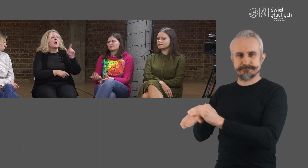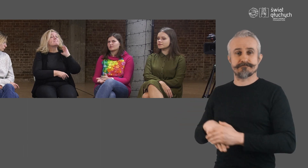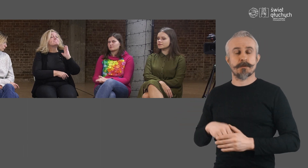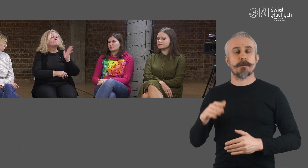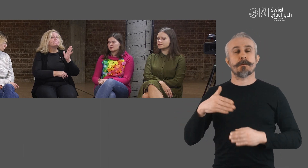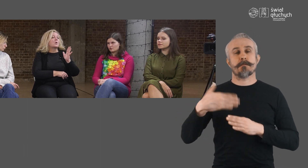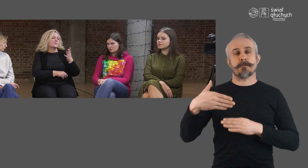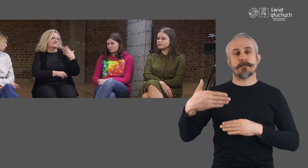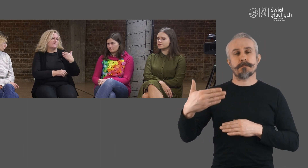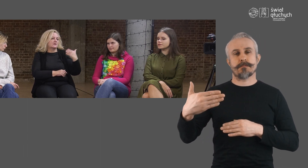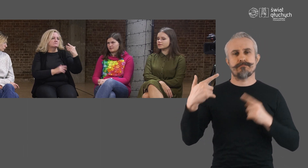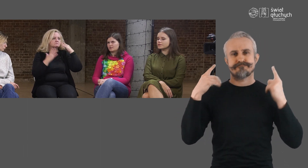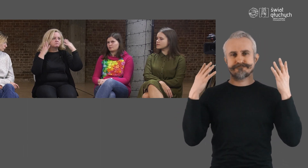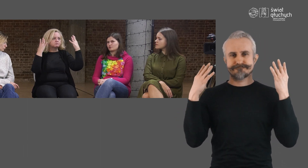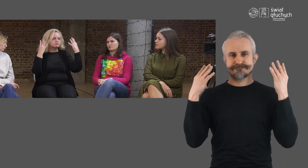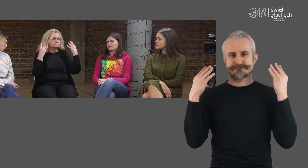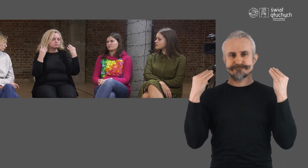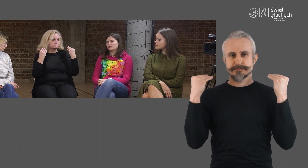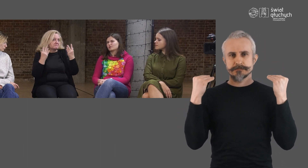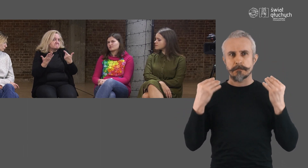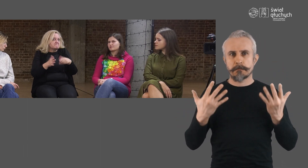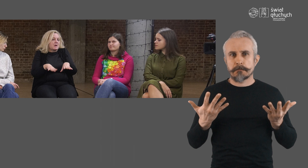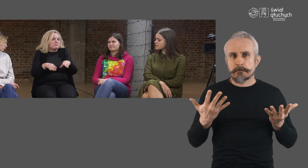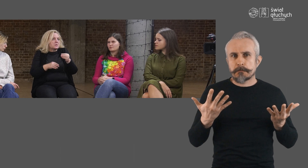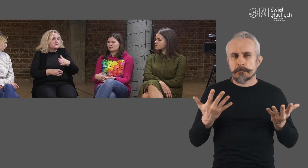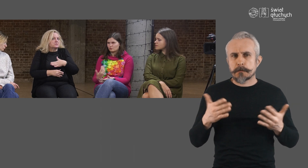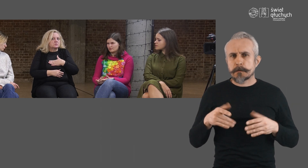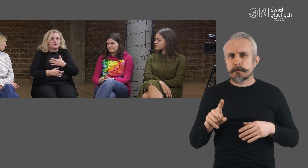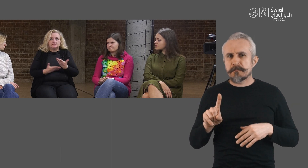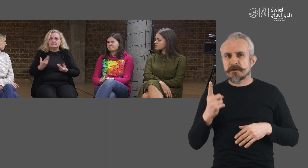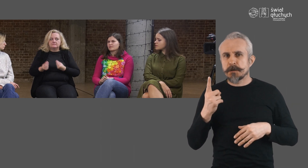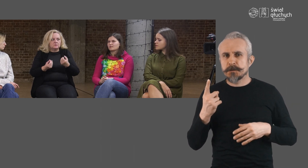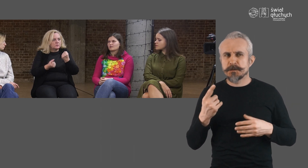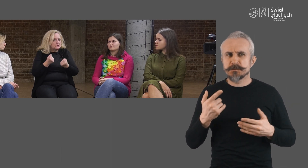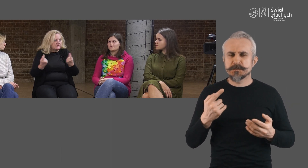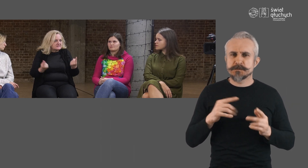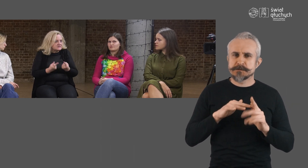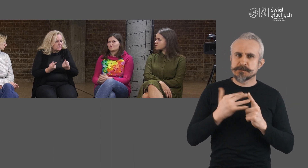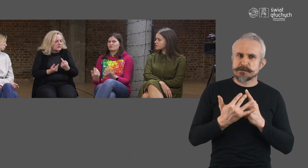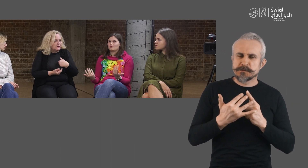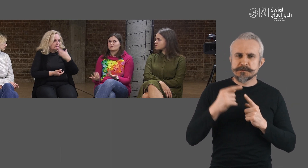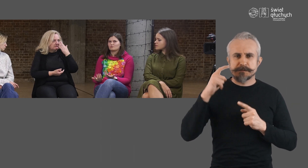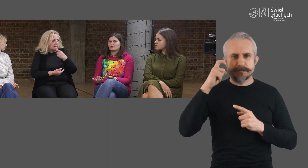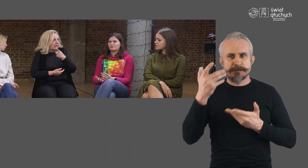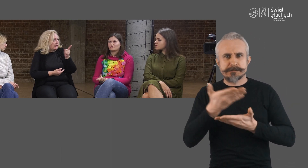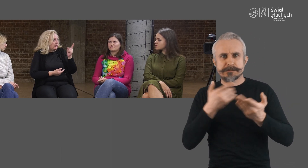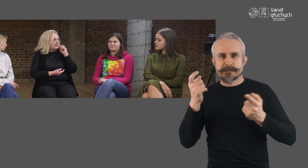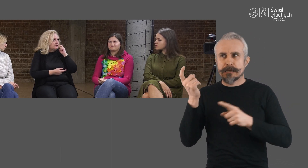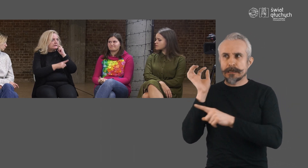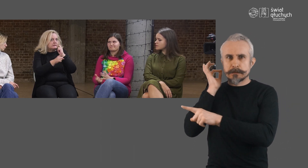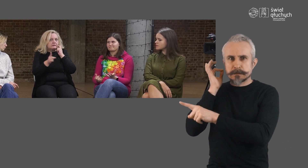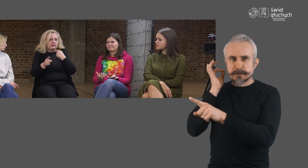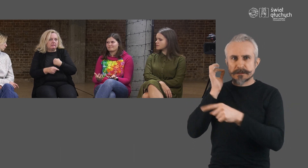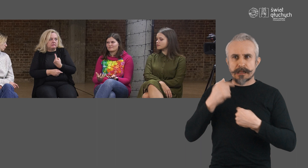jakby wraz z wiekiem zaczęłam tracić słuch. I na początku dla mnie to było takie bardzo trudne. Jakby wiedziałam, że wszyscy dookoła słyszą,